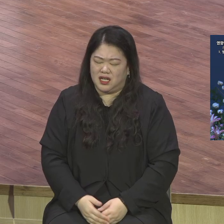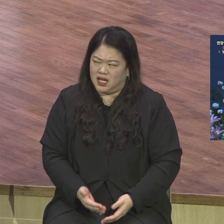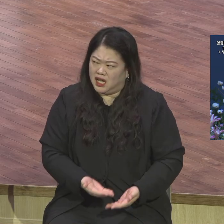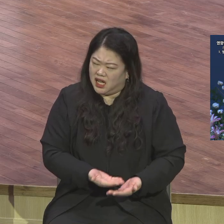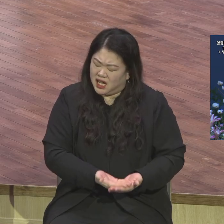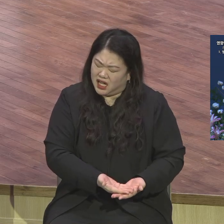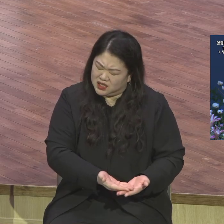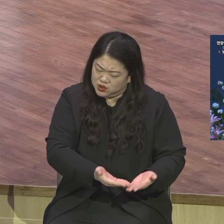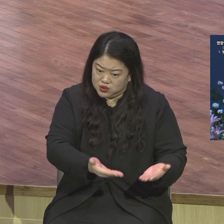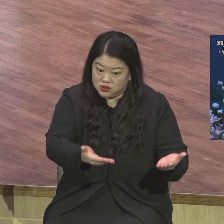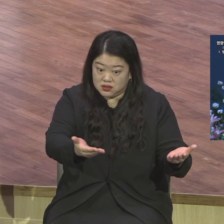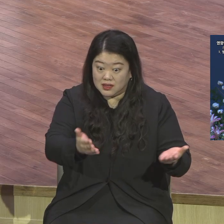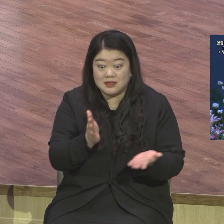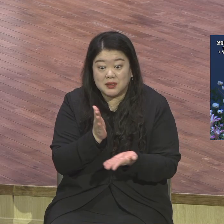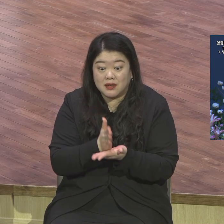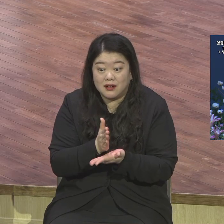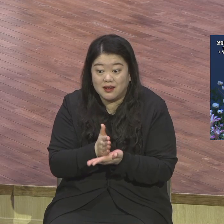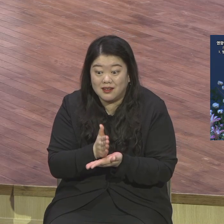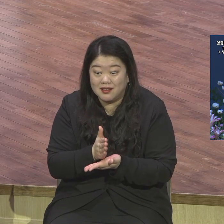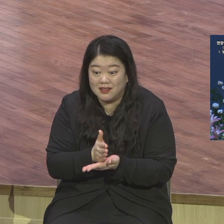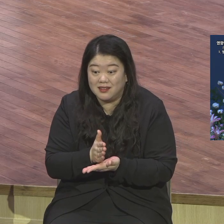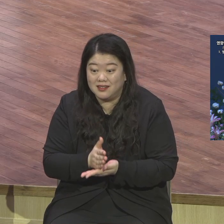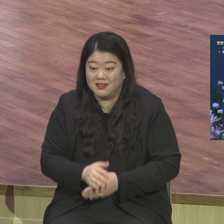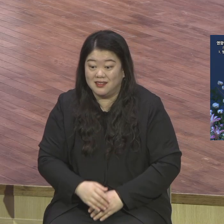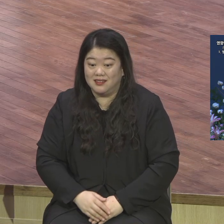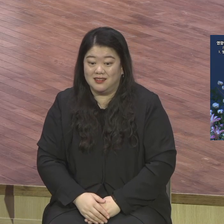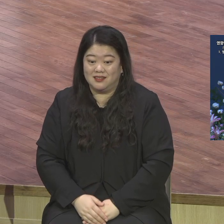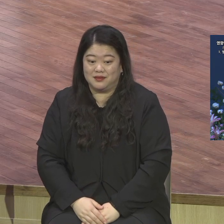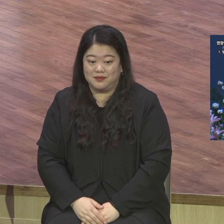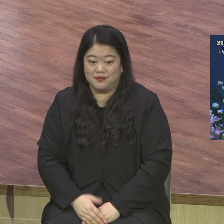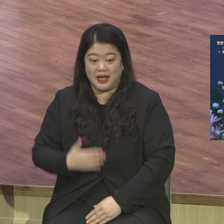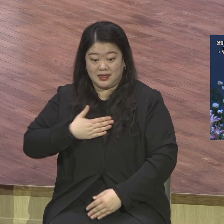놀라운 이 신분과 이 권세를 부여받은 것은